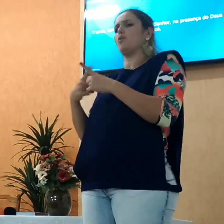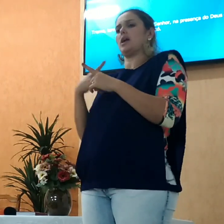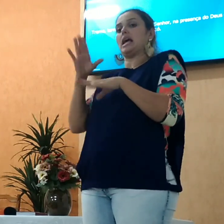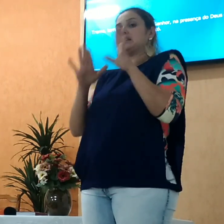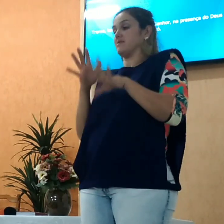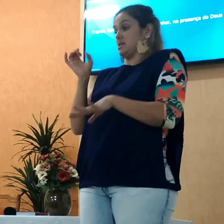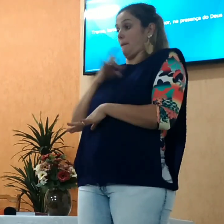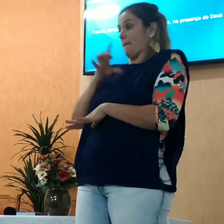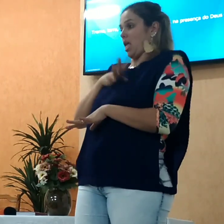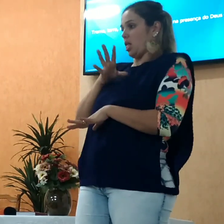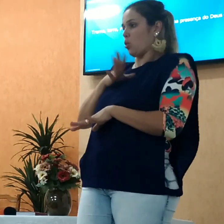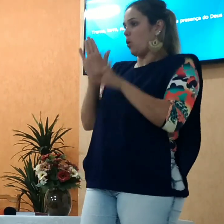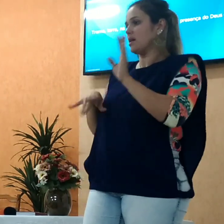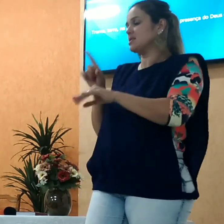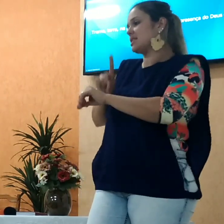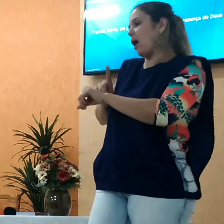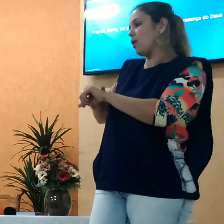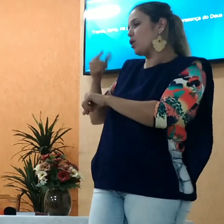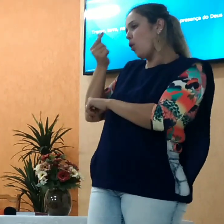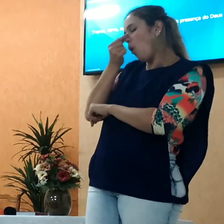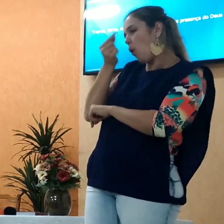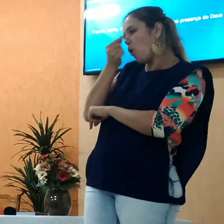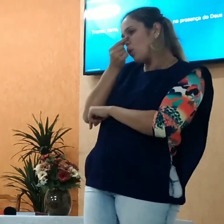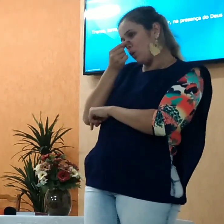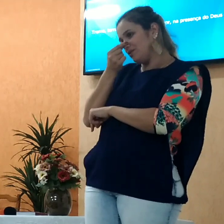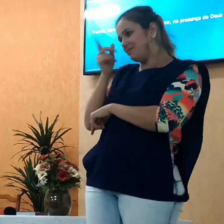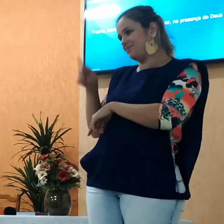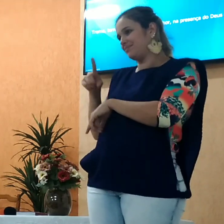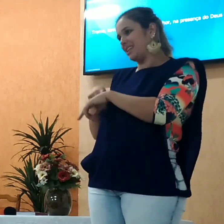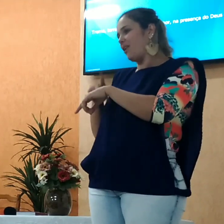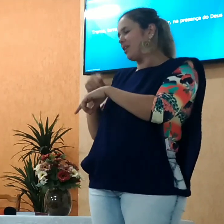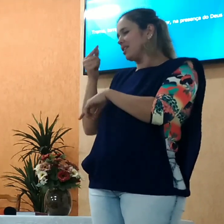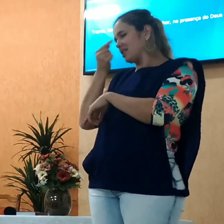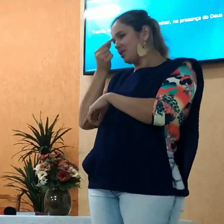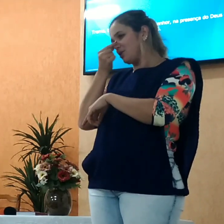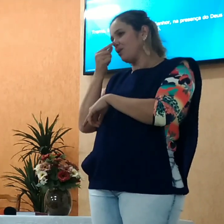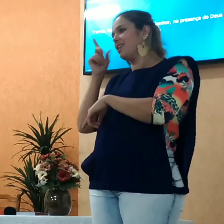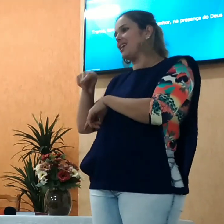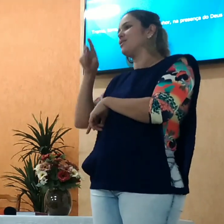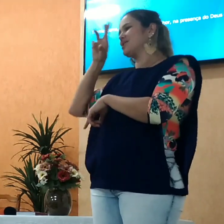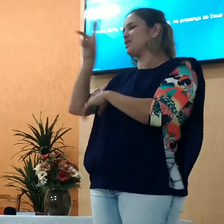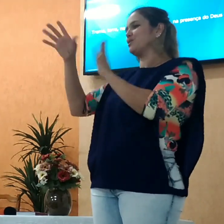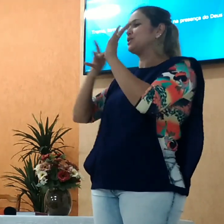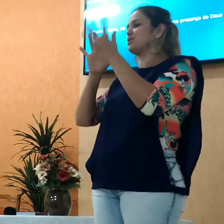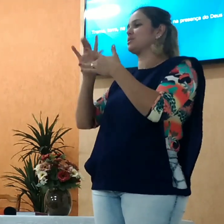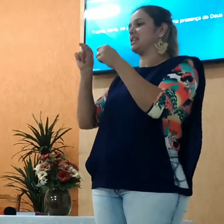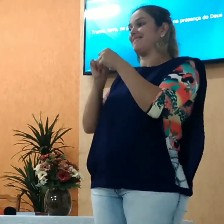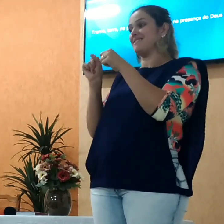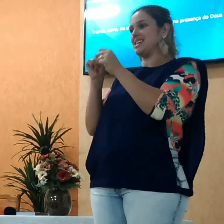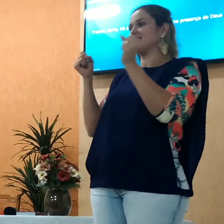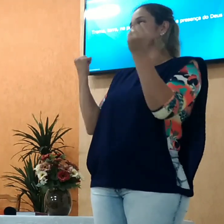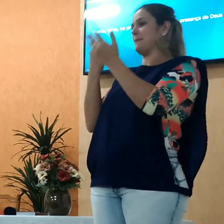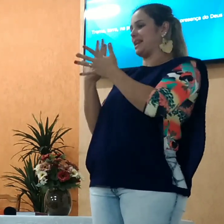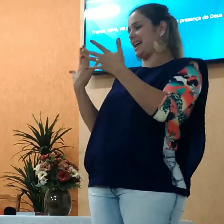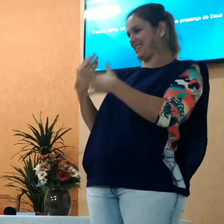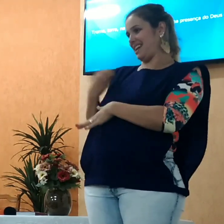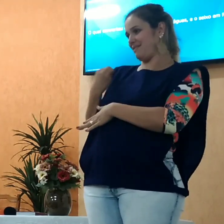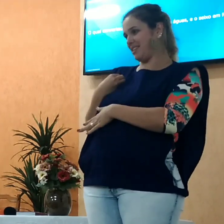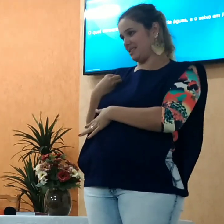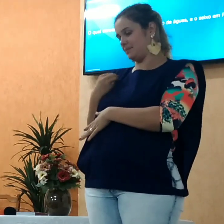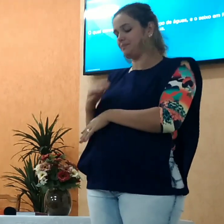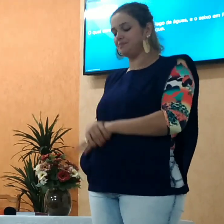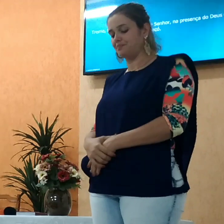eles oraram? Ele mesmo está dizendo: olha, foi o Senhor que fez isso. Ele disse aqui: foi o Senhor que fez